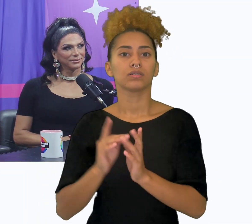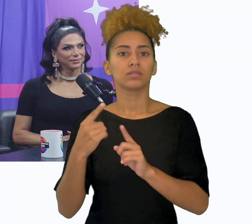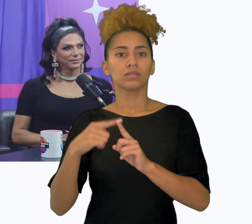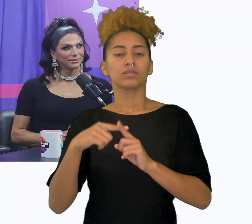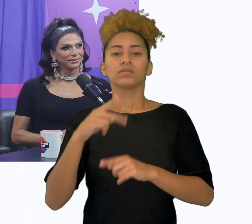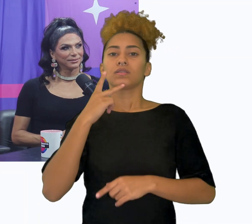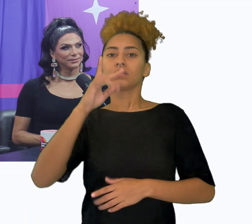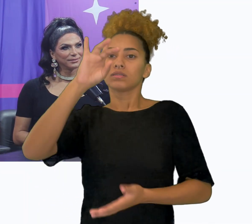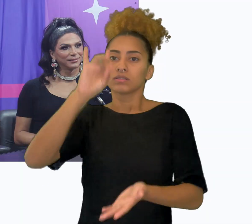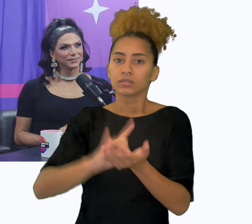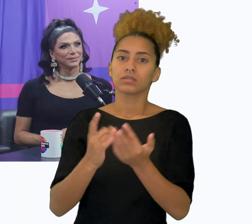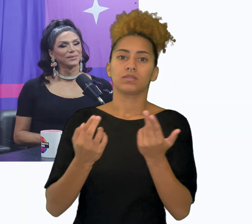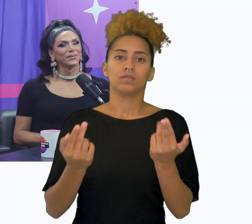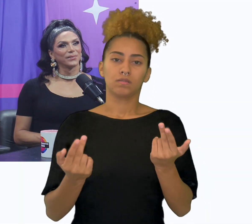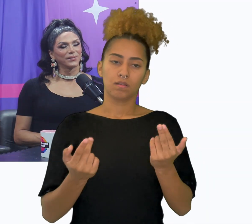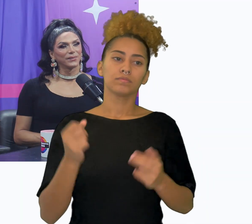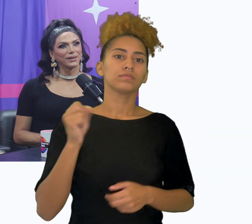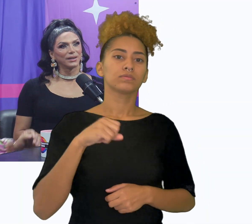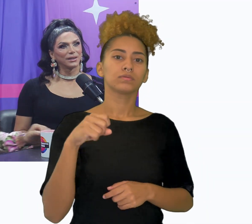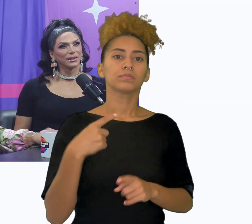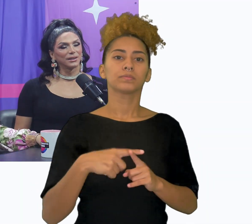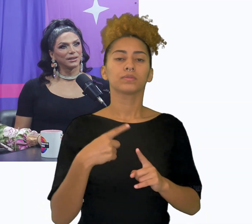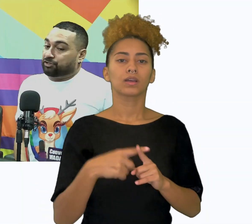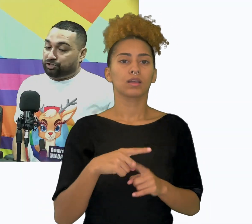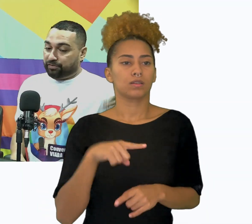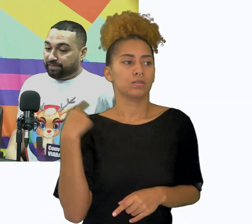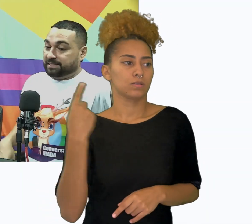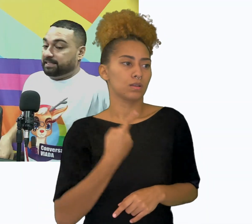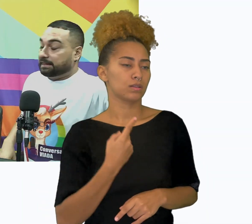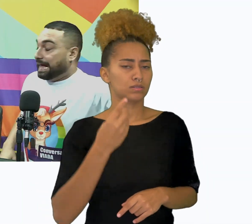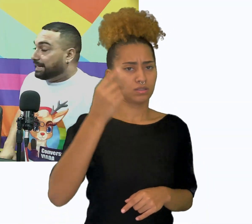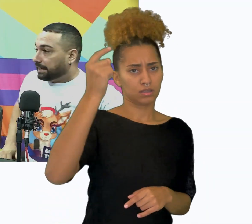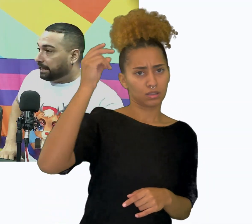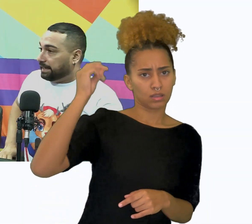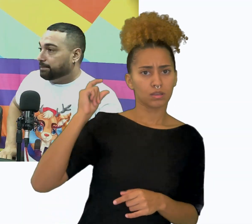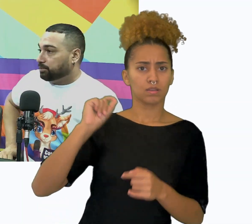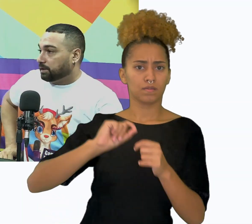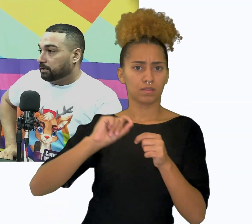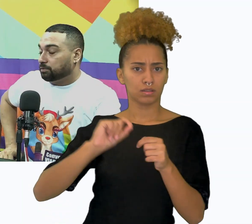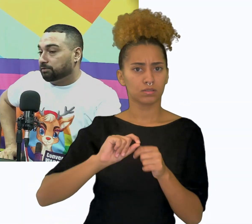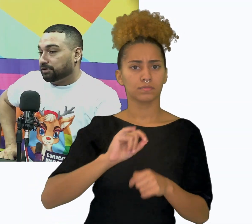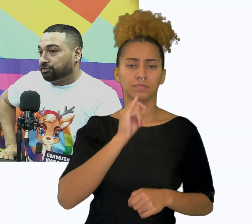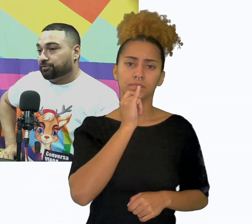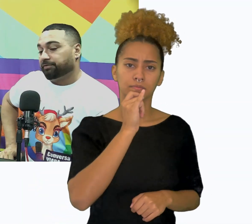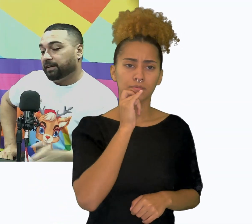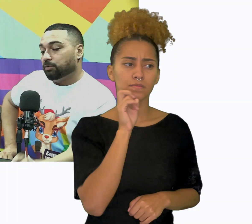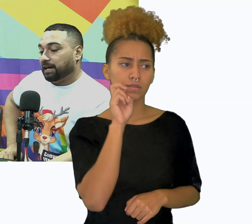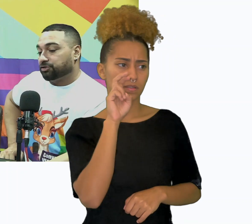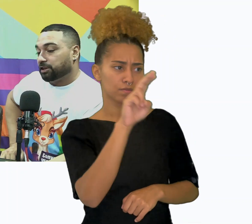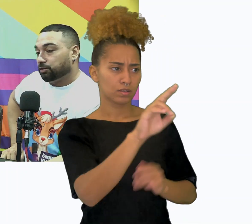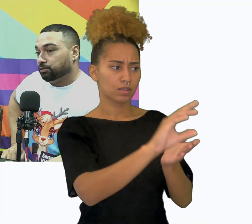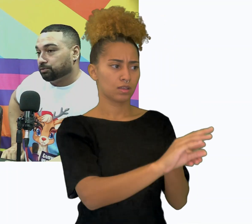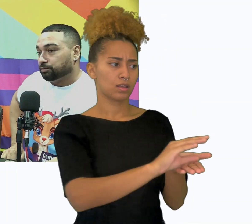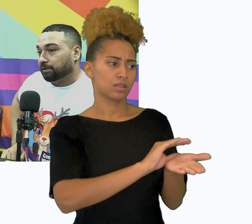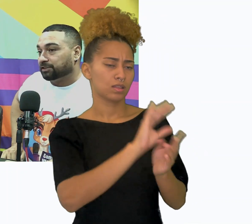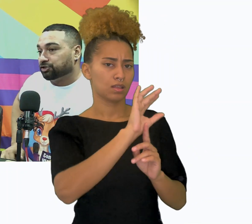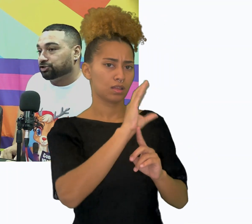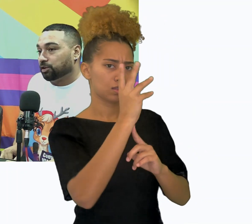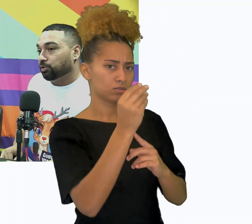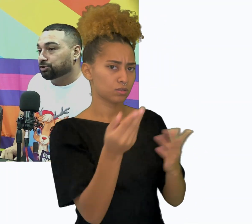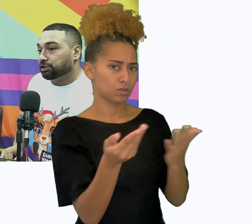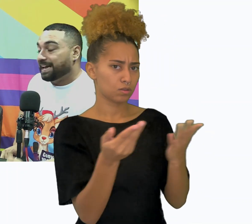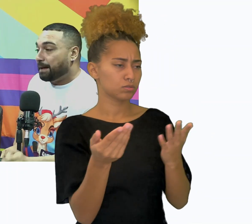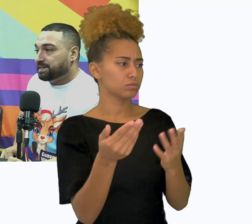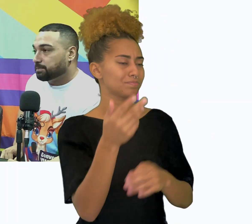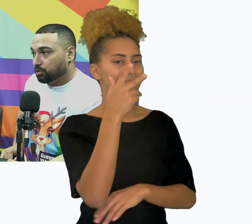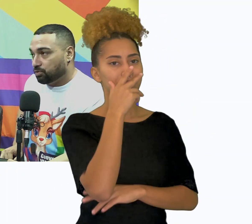falou exatamente isso. Eu falei exatamente isso, porque a gente que fazia lá naquela época, quando a gente vê o cachê do artista